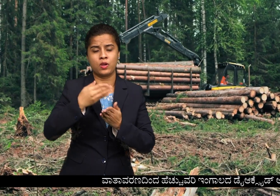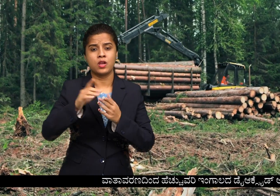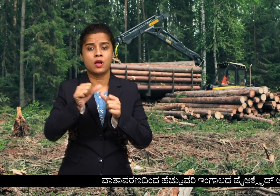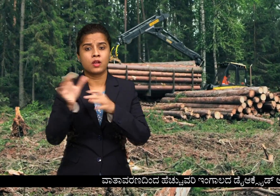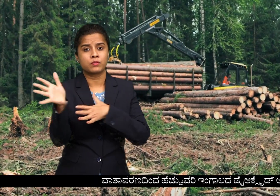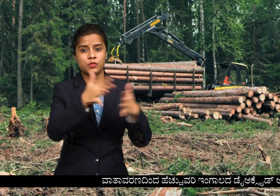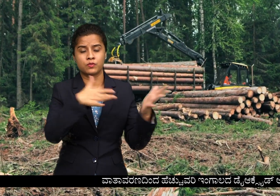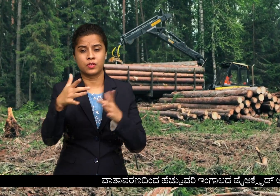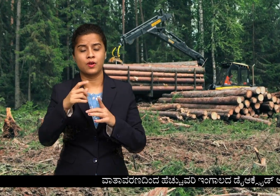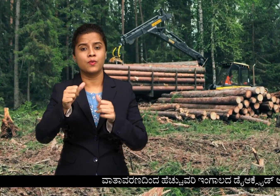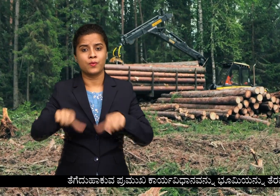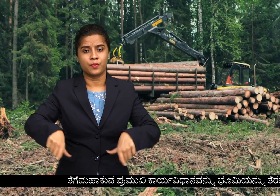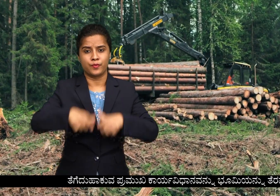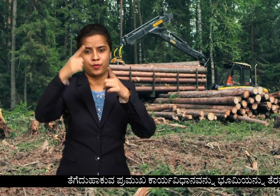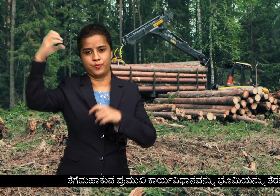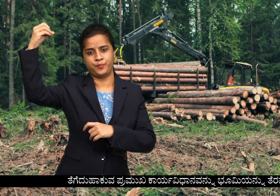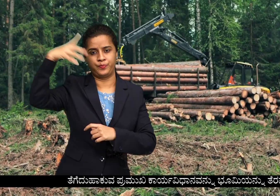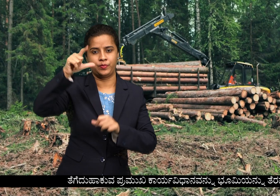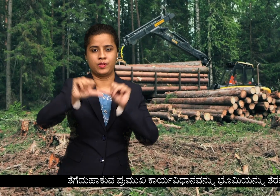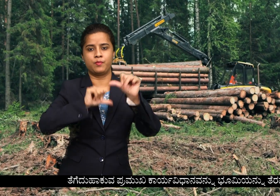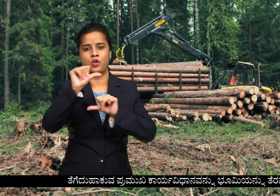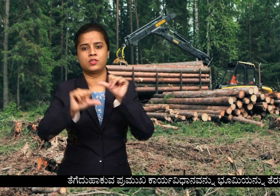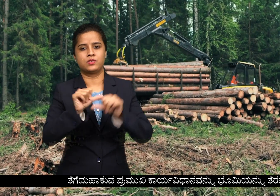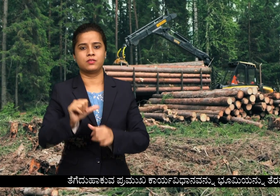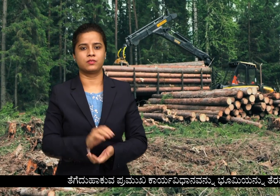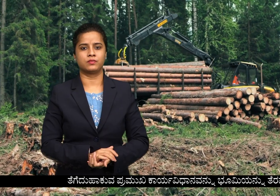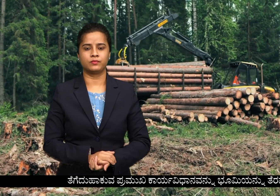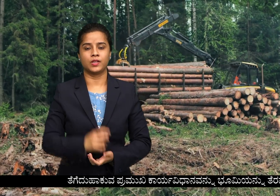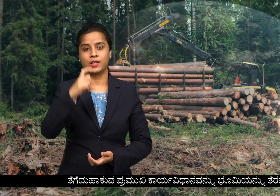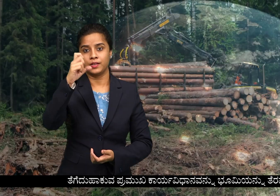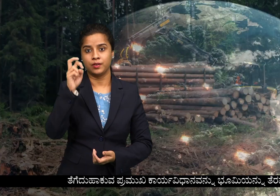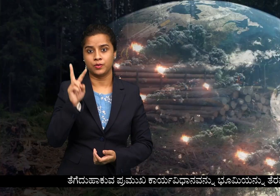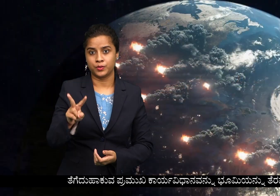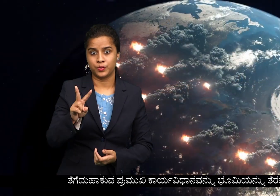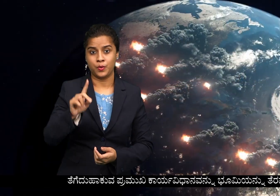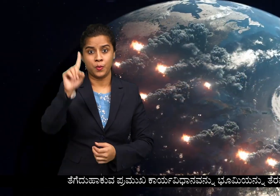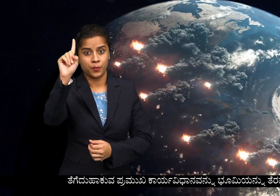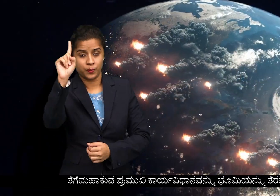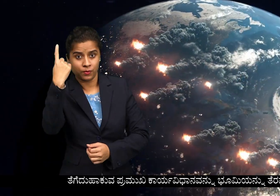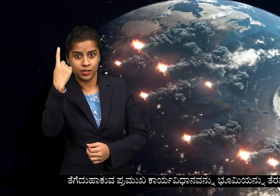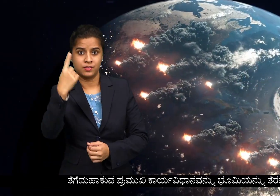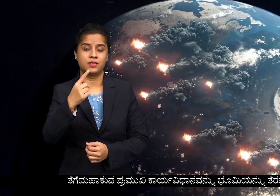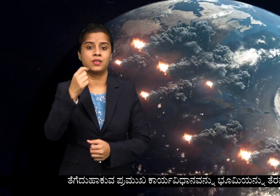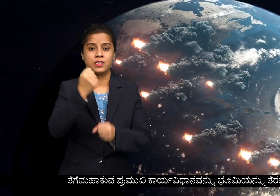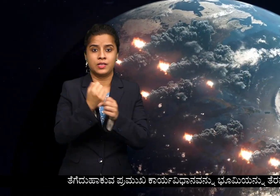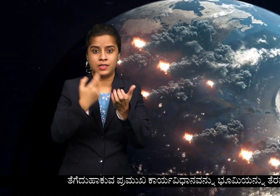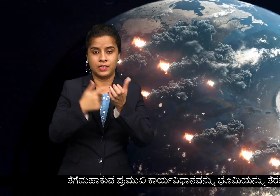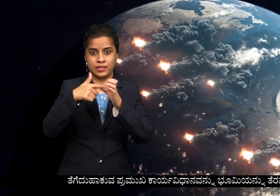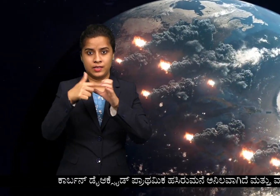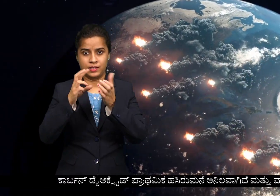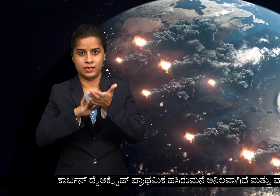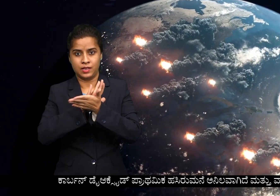ಹೆಚ್ಚುವರಿ ಇಂಗಾಲದ ಡೈಆಕ್ಸೈಡ್ ಅನ್ನು ತೆಗೆದುಹಾಕುವ ಪ್ರಮುಖ ಕಾರ್ಯವಿಧಾನವನ್ನು ಭೂಮಿಯನ್ನು